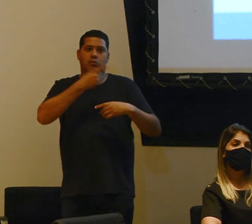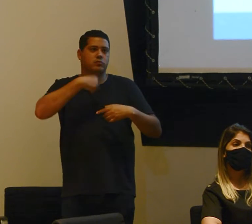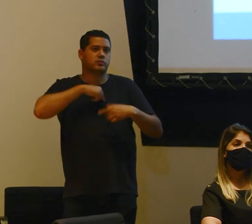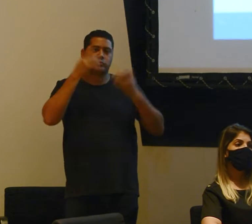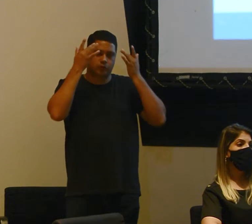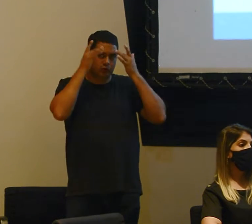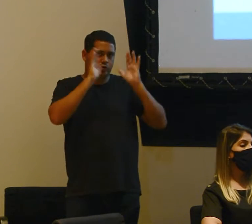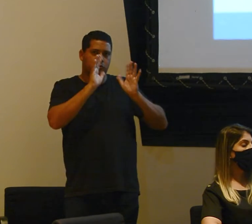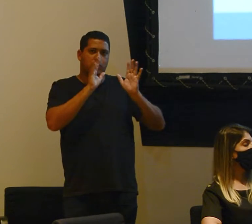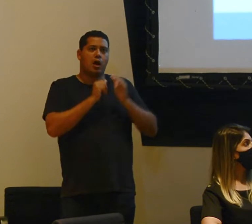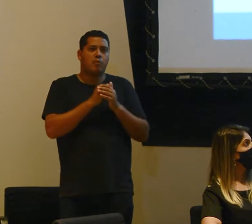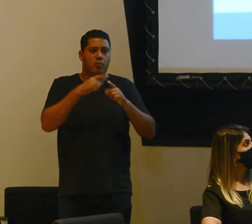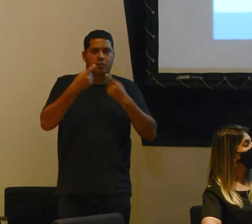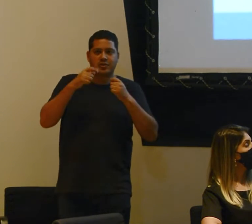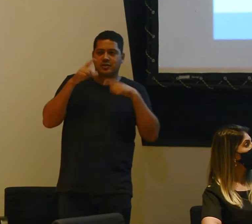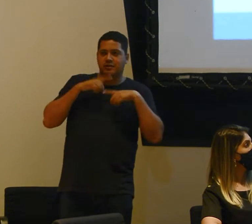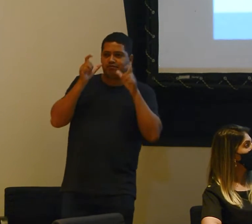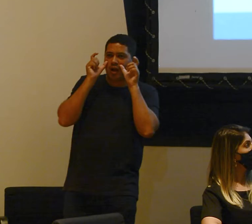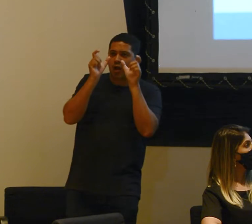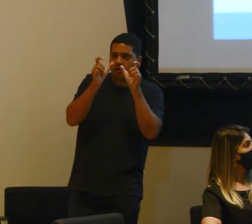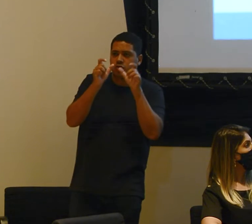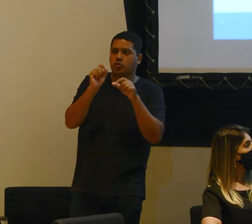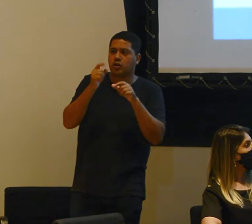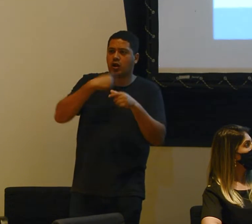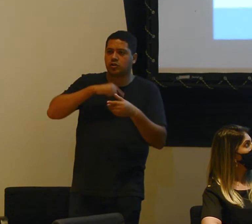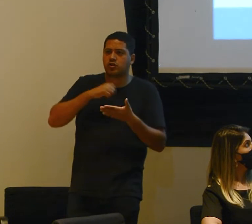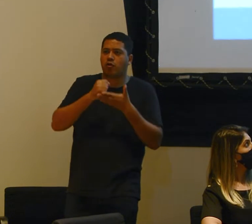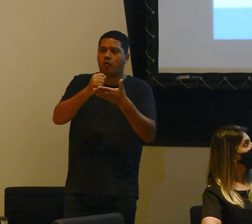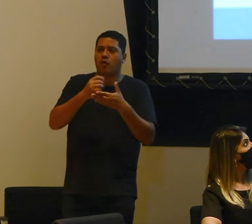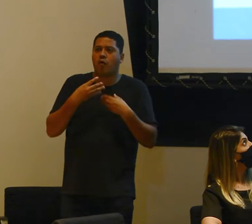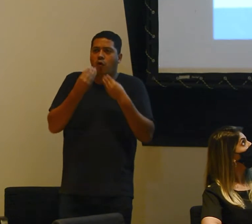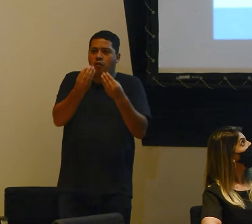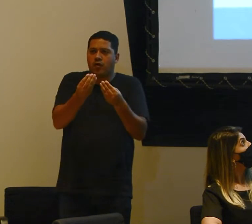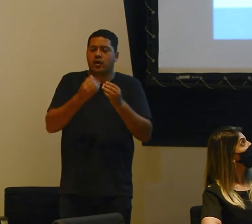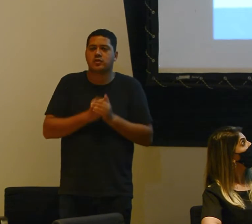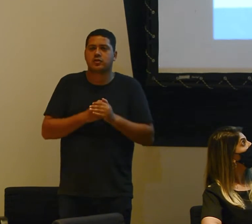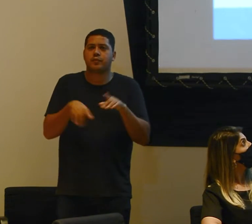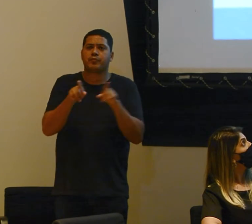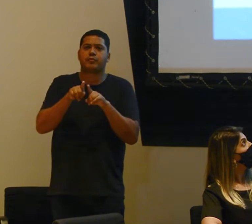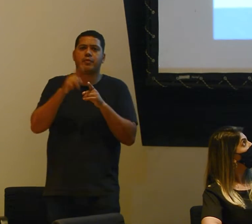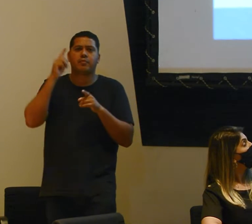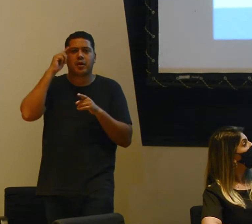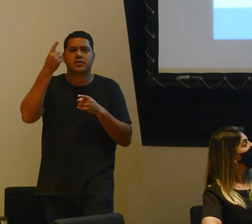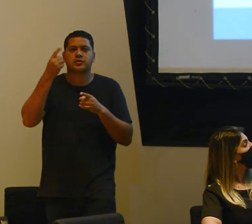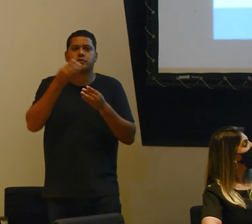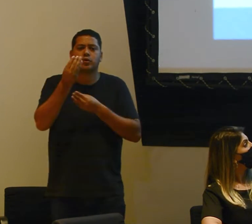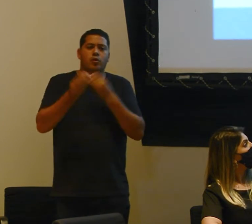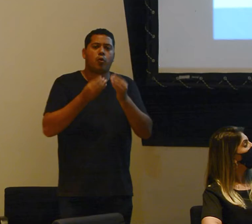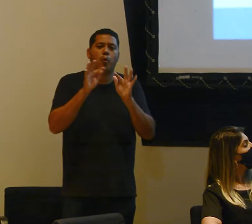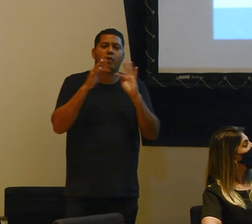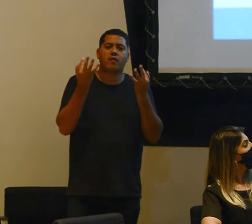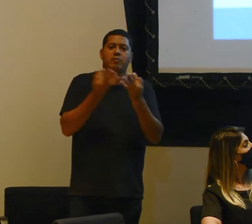a gente precisa estar atento ao que é melhor que a gente ofereça. E imagina como uma família que lida com uma